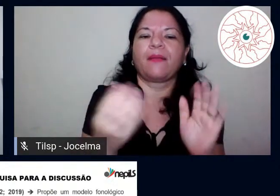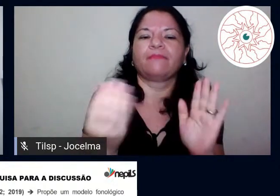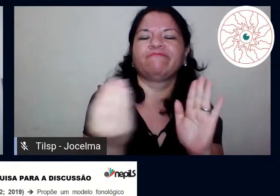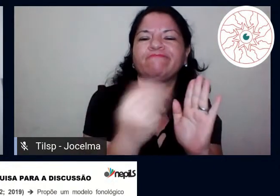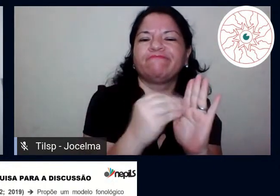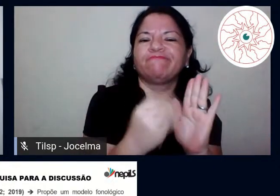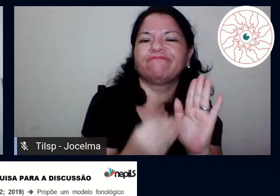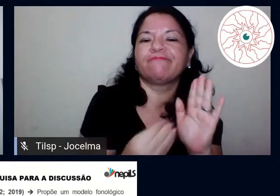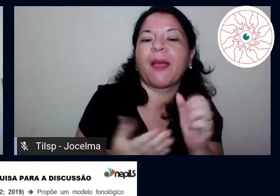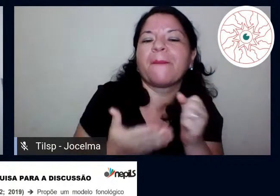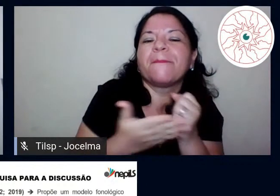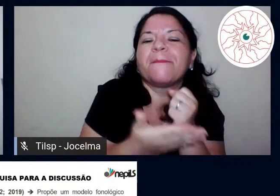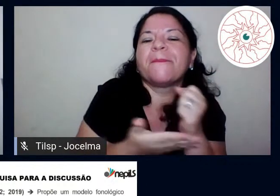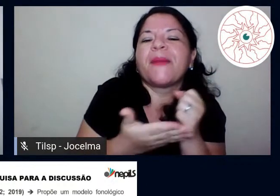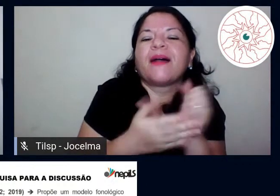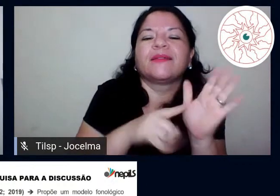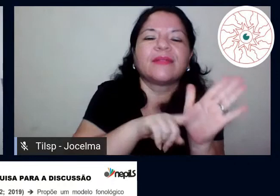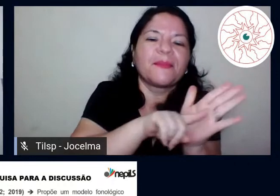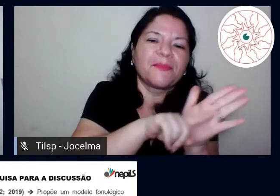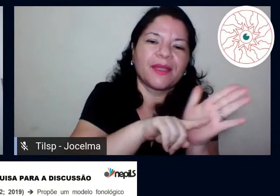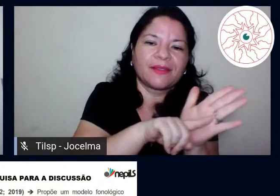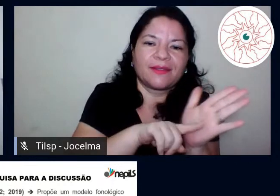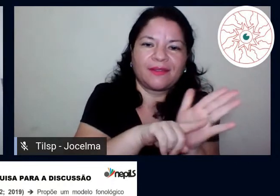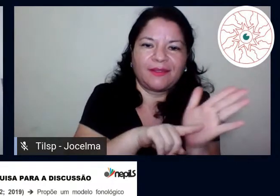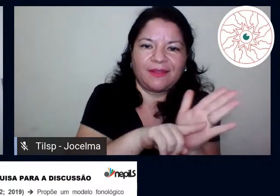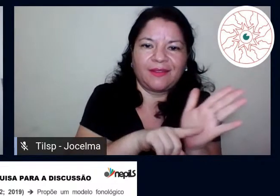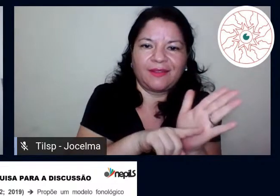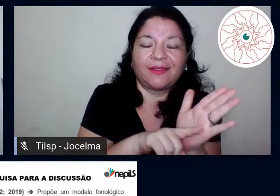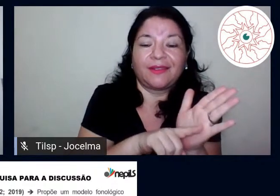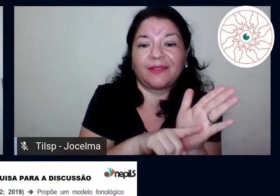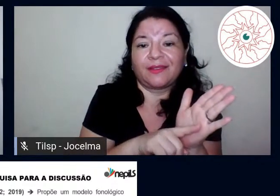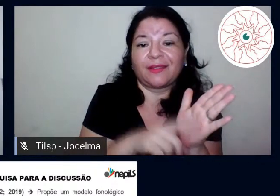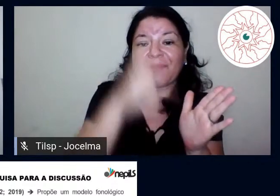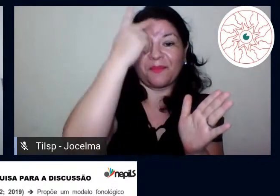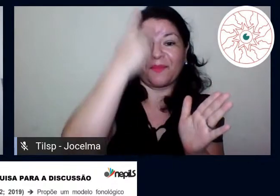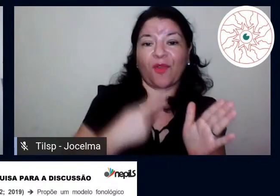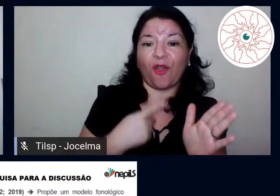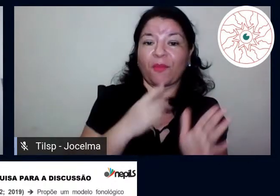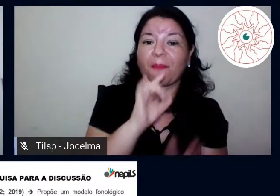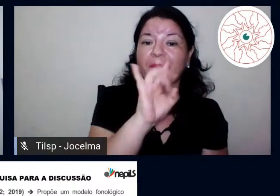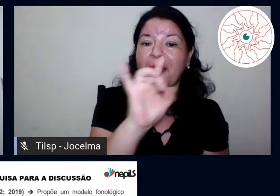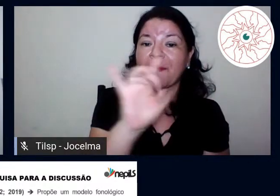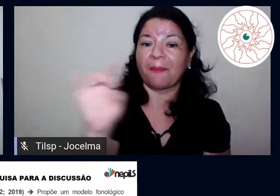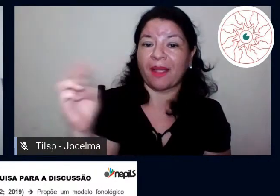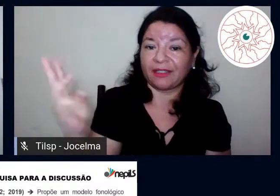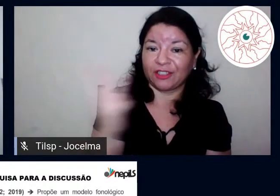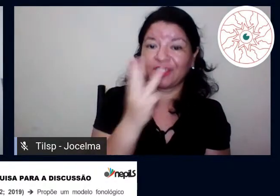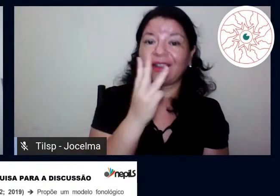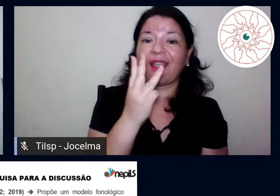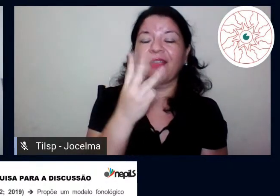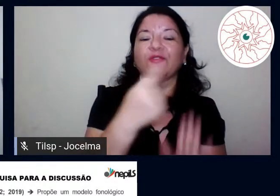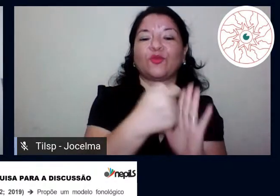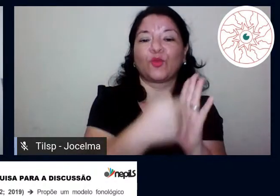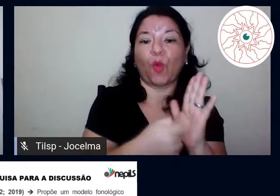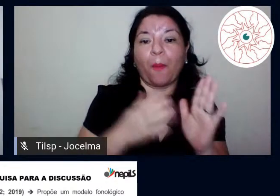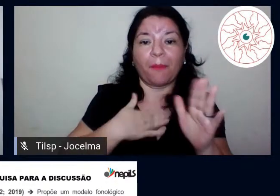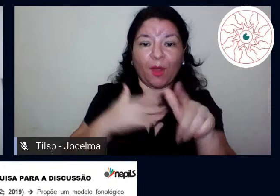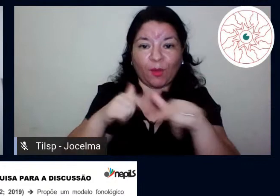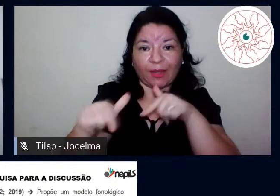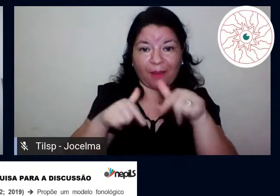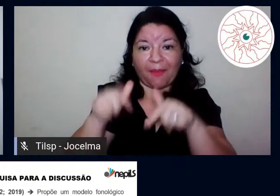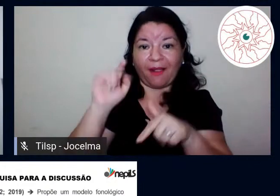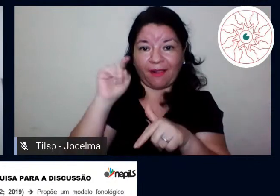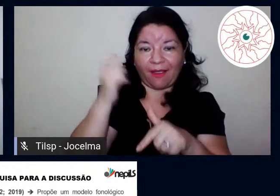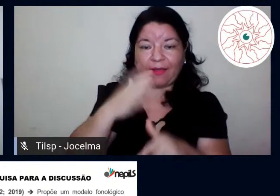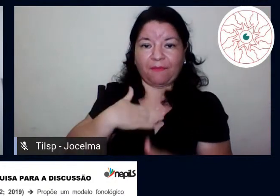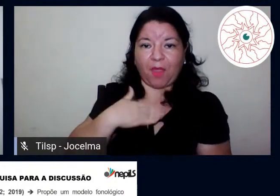discussão, que são pesquisas realizadas pelas três autoras. Então, os meus trabalhos, Lécia de Oliveira